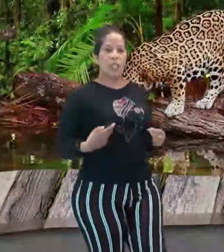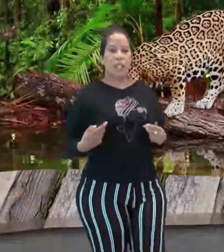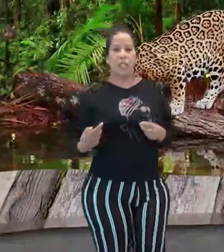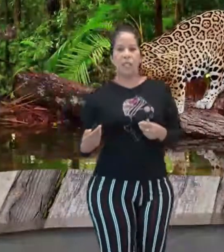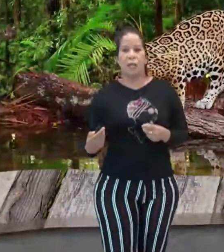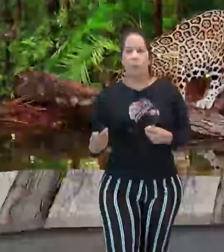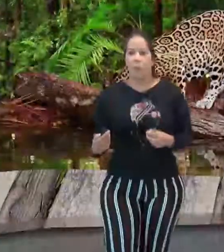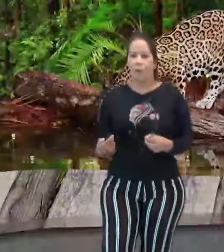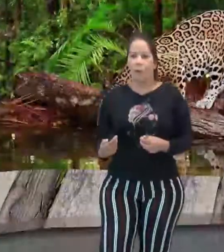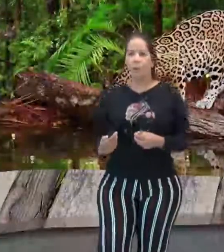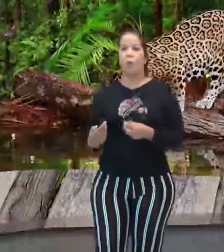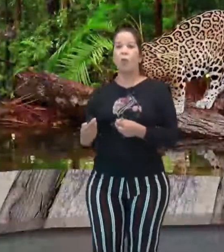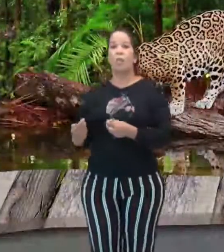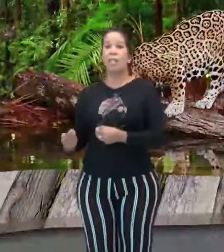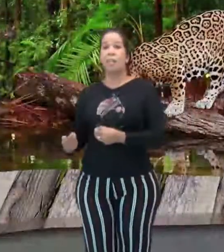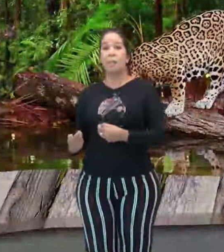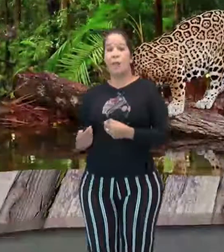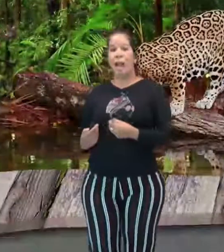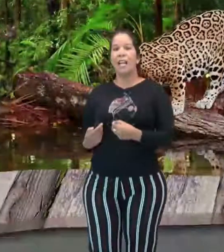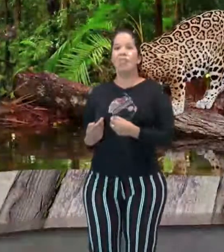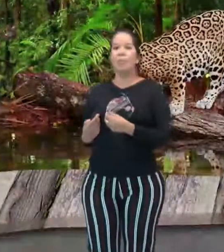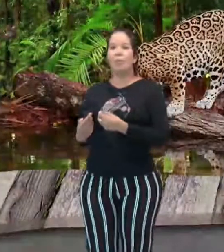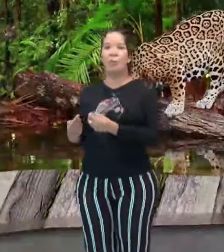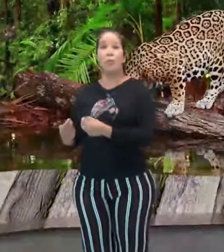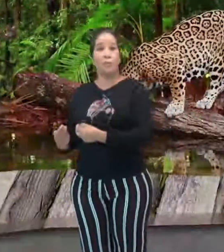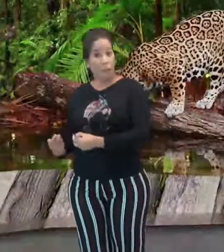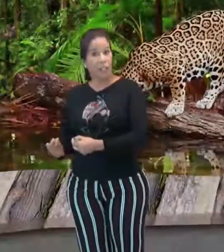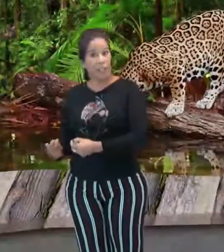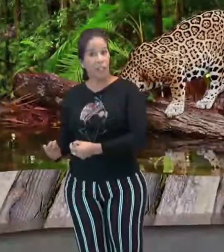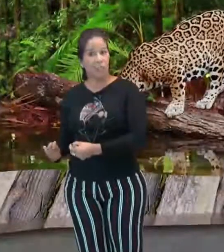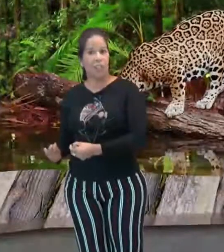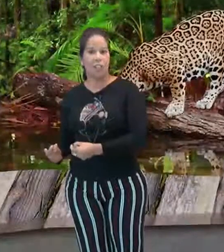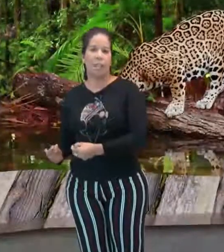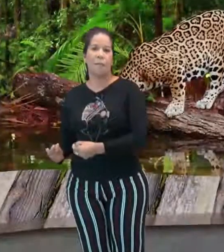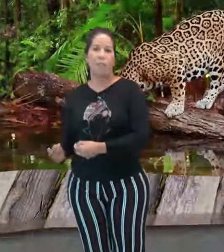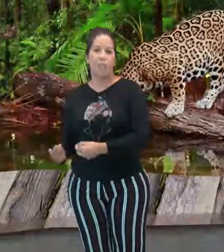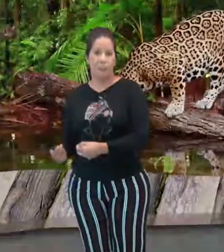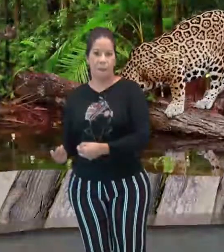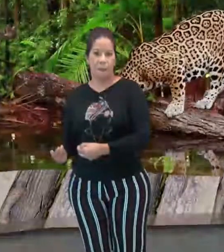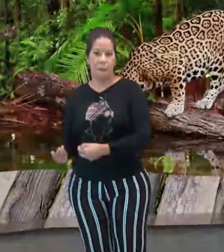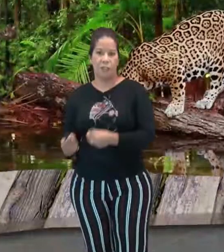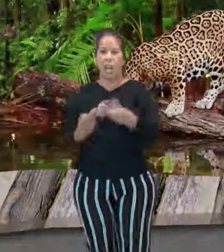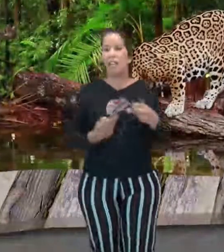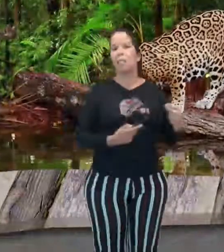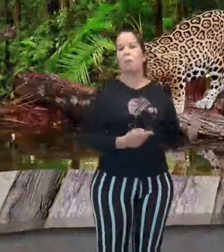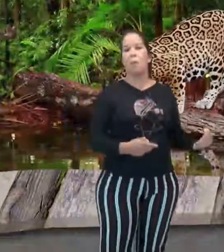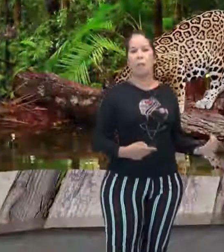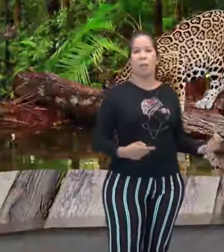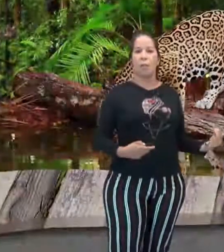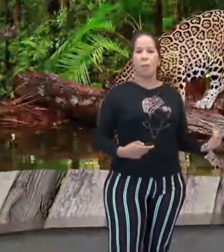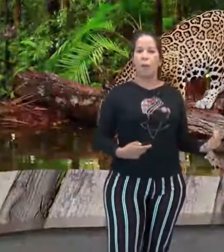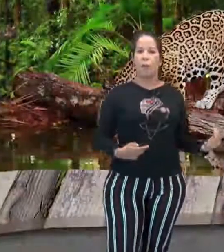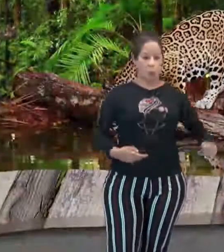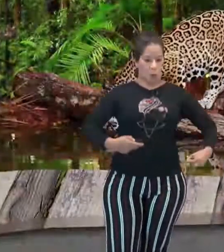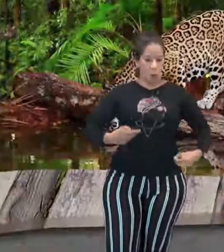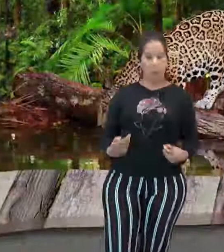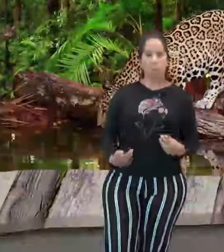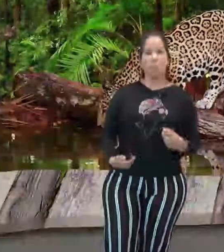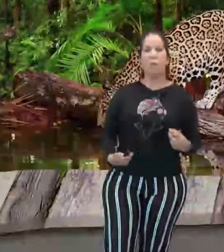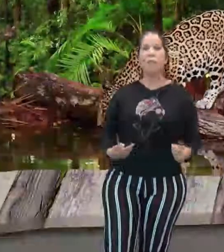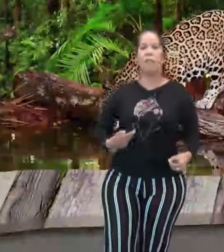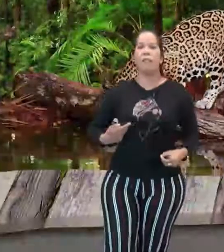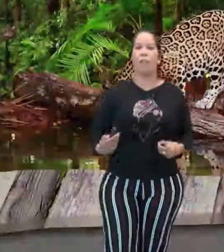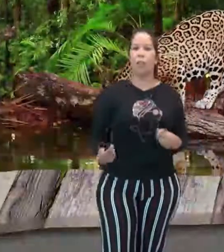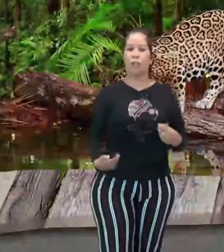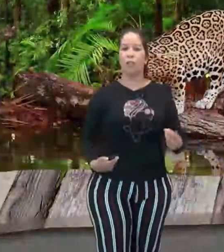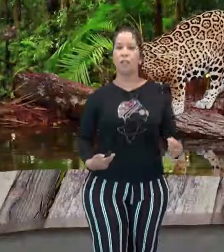ele se posiciona e ele se age de uma forma diferente diante da menina, já nesse momento, porque os seus hormônios